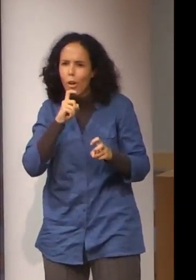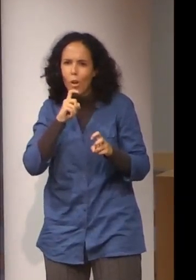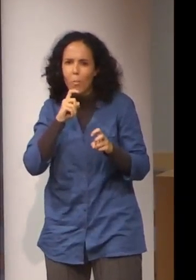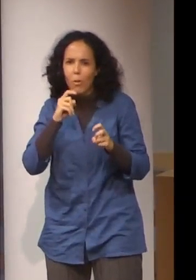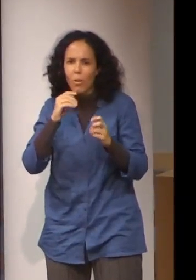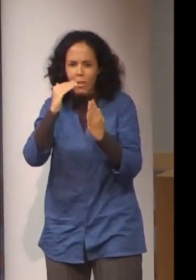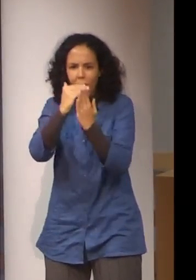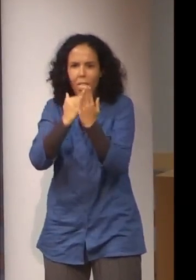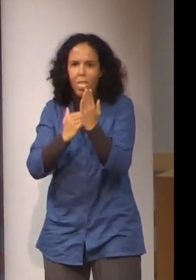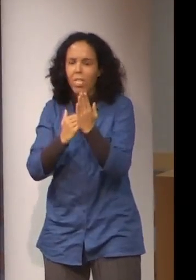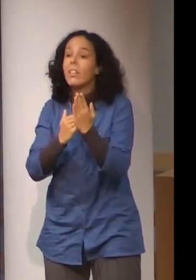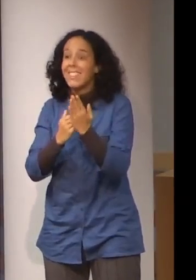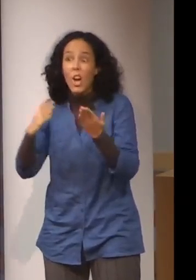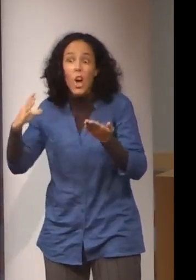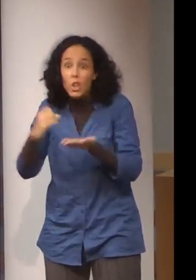una investigación.